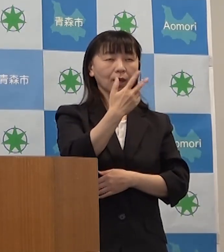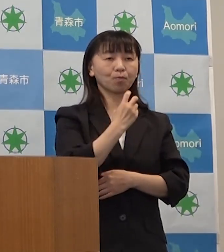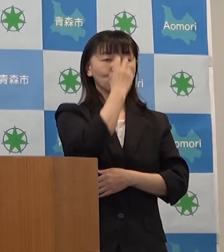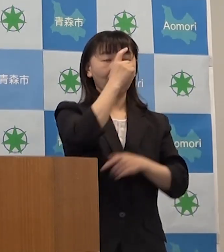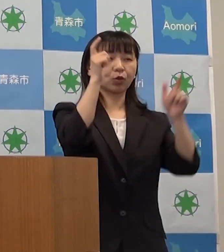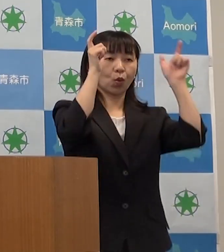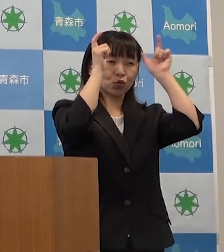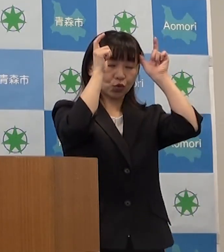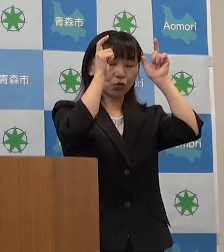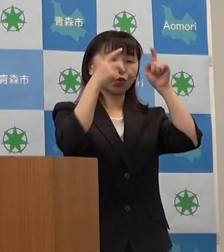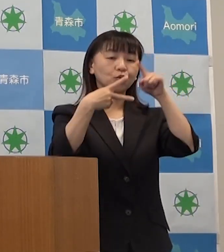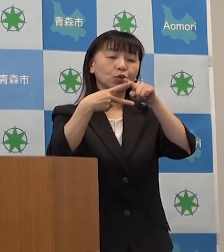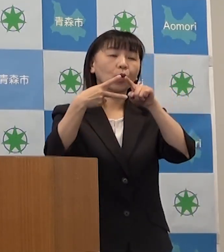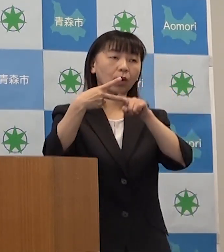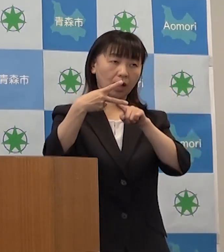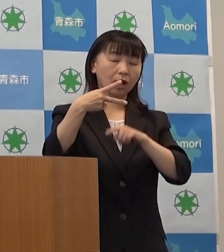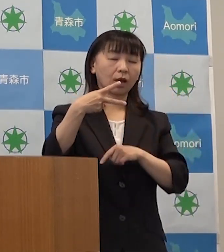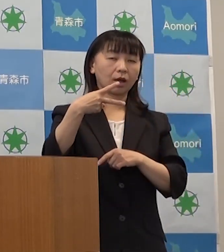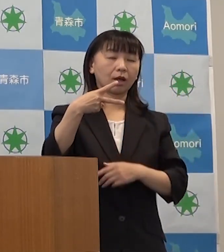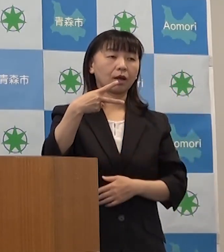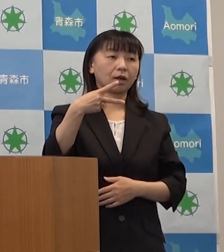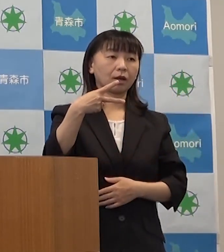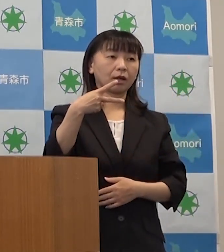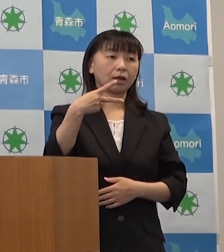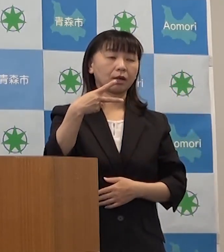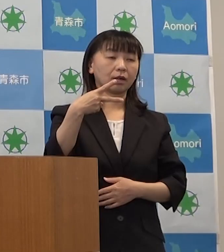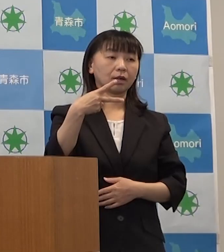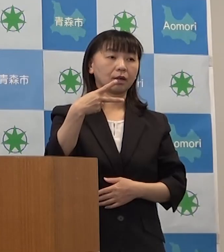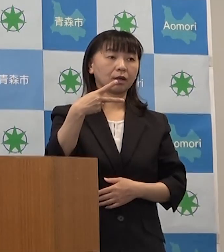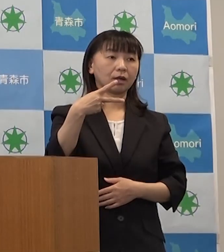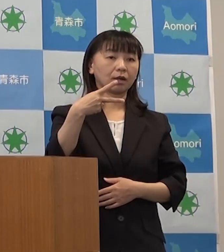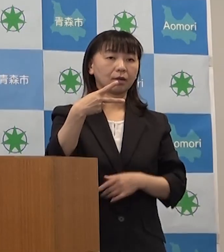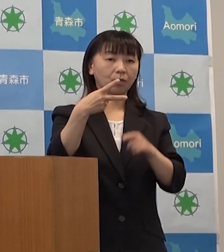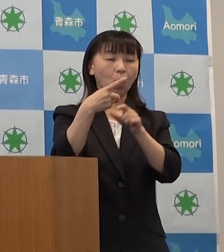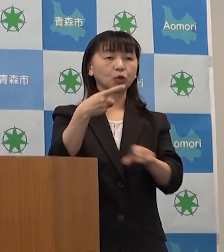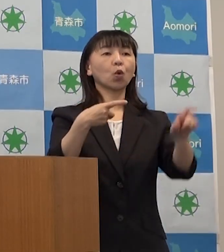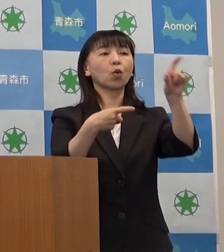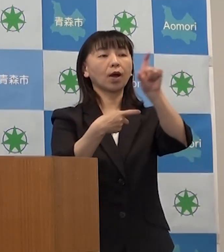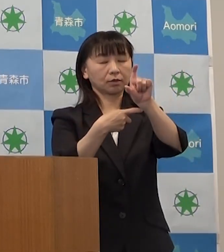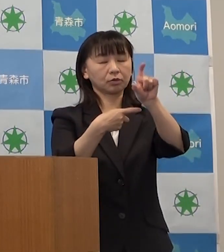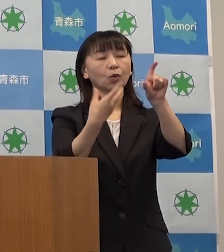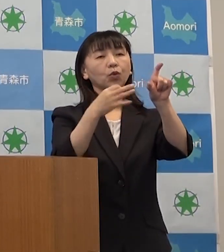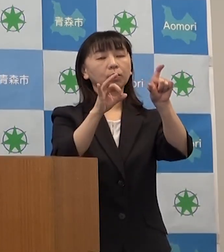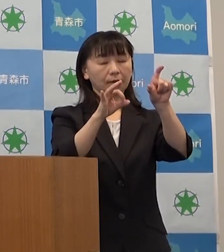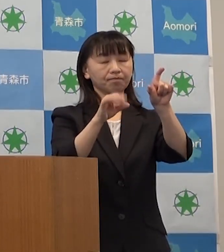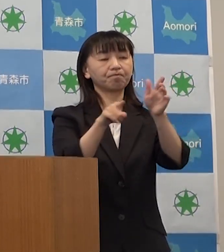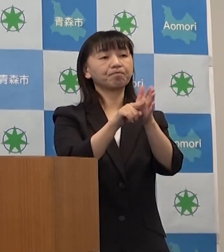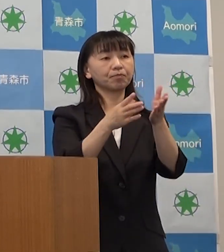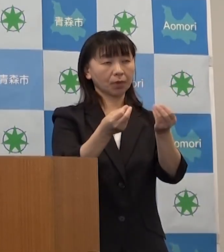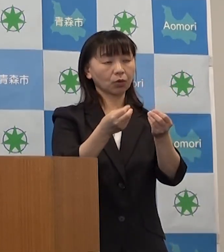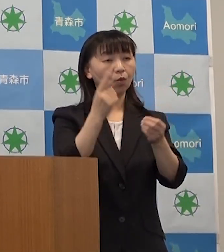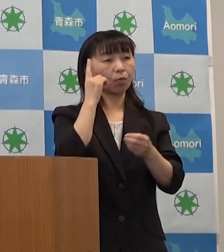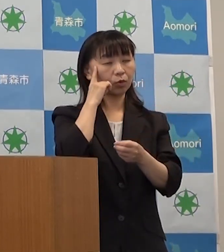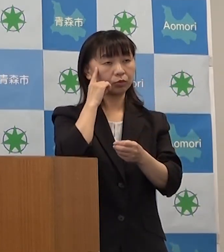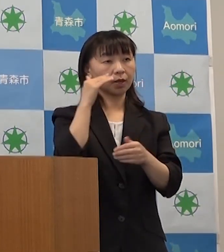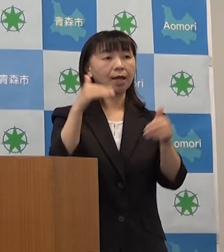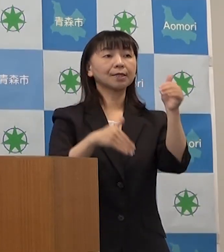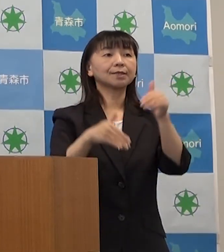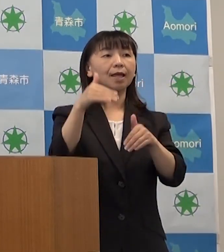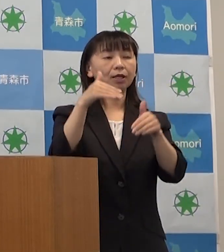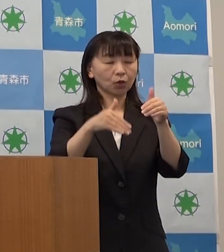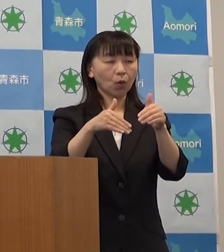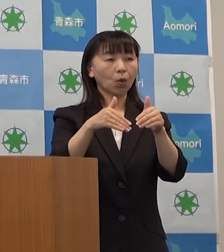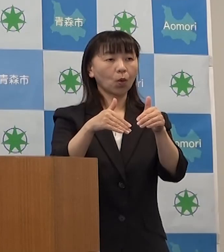発酵田牛のブランド化推進事業というのも、はい、増額してたりするかと思うんですけれども、はい、選挙戦の際